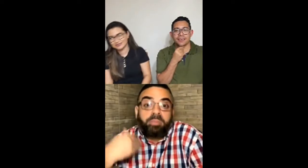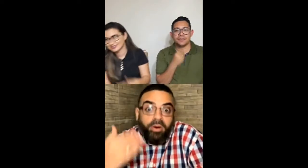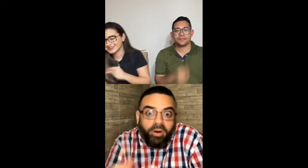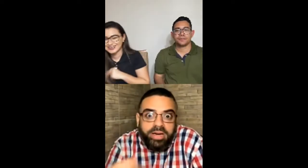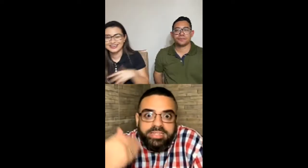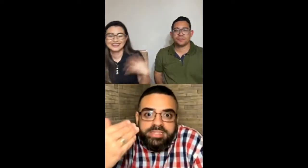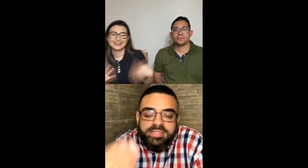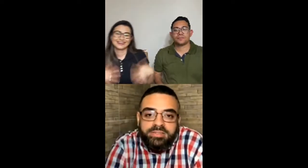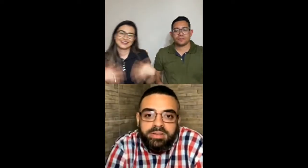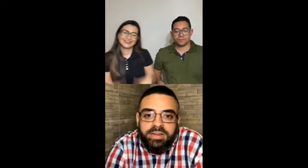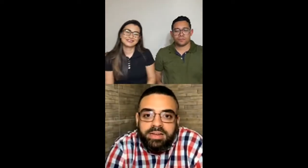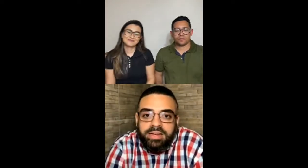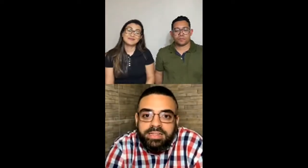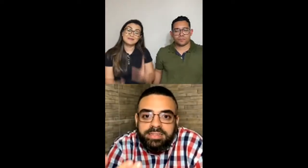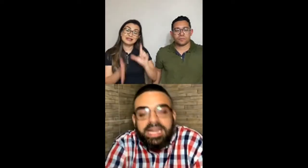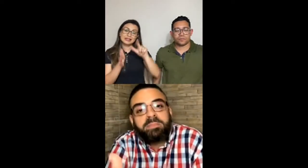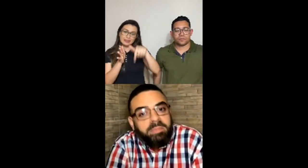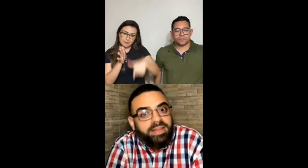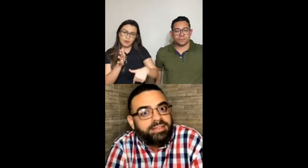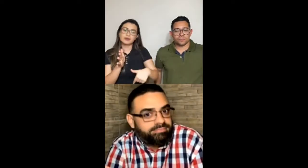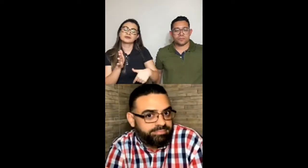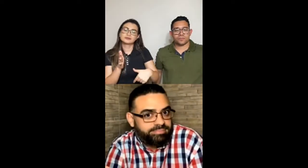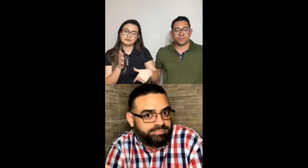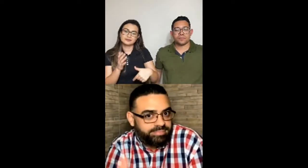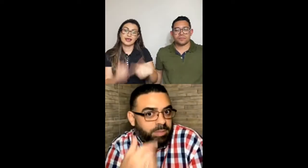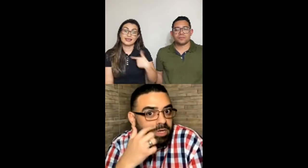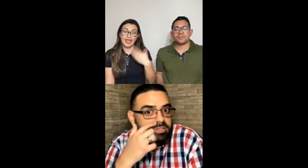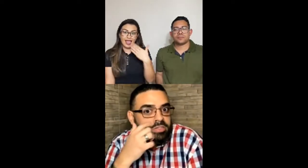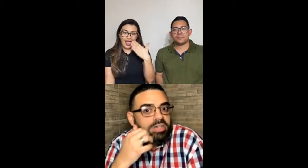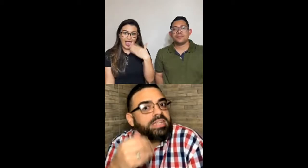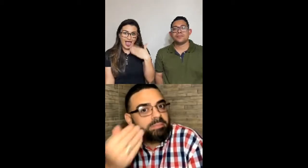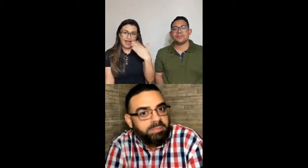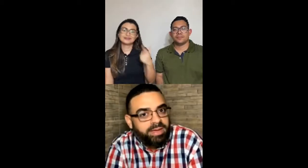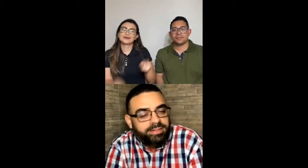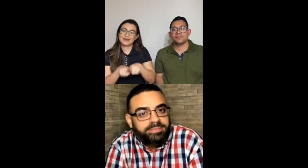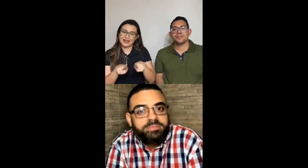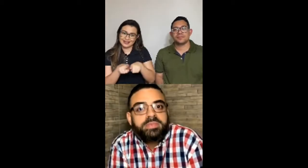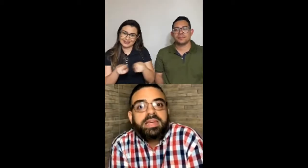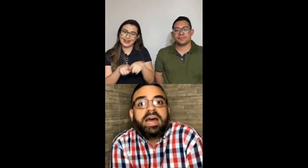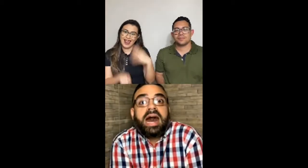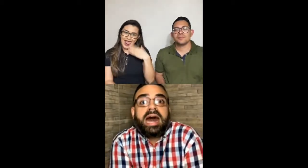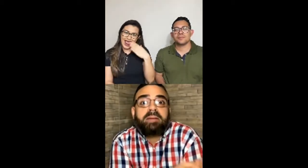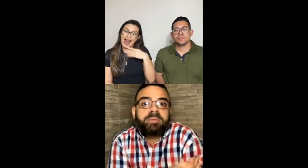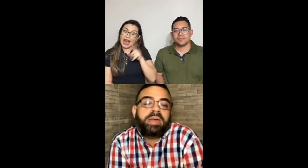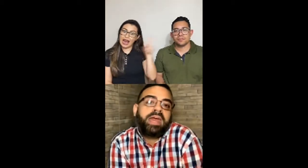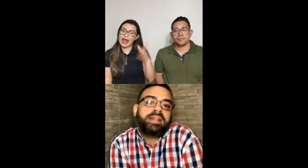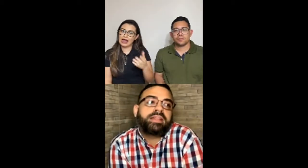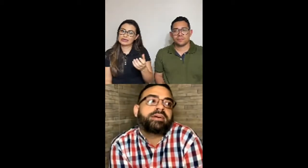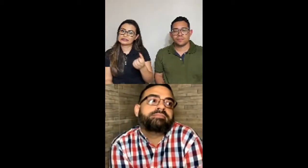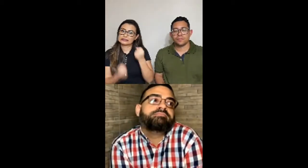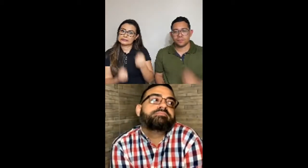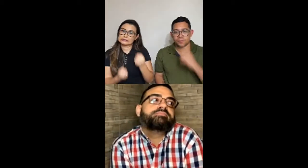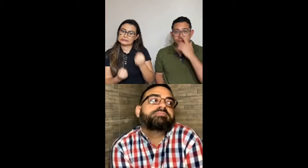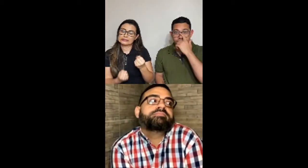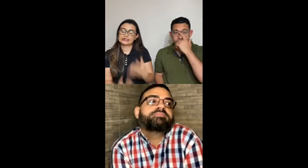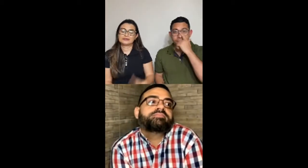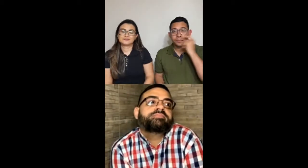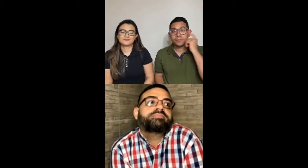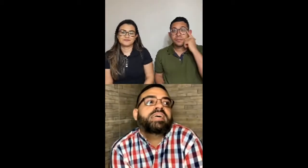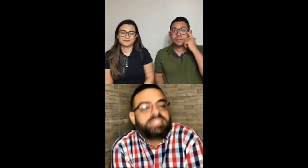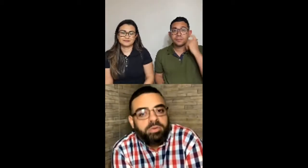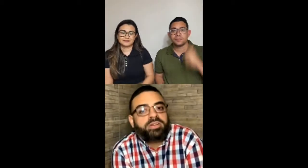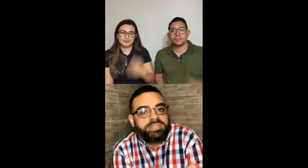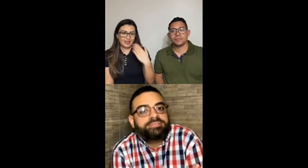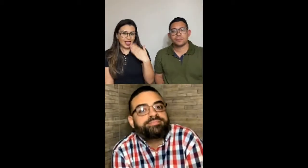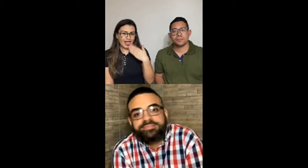luta. Foi, no começo foi. Mas depois tem a pimenta. Depois do doce tem